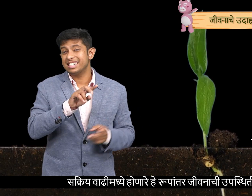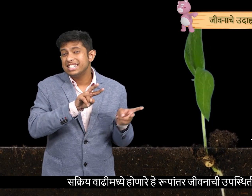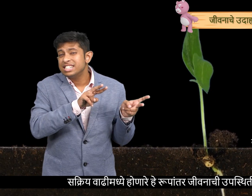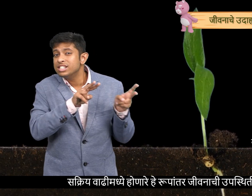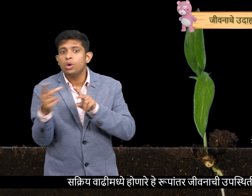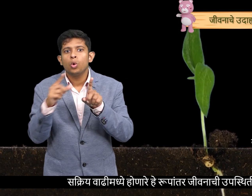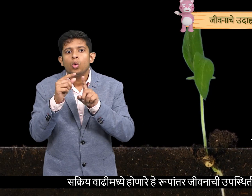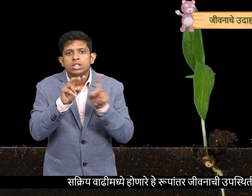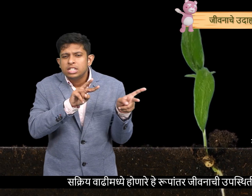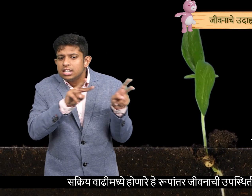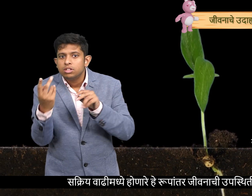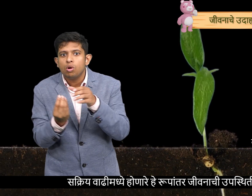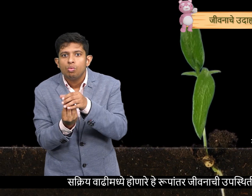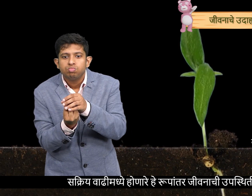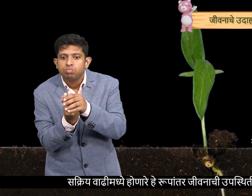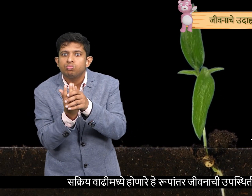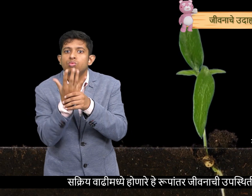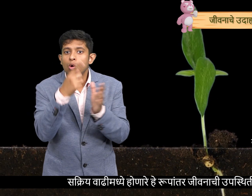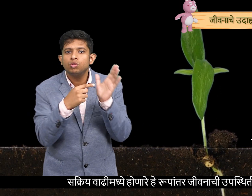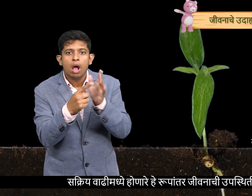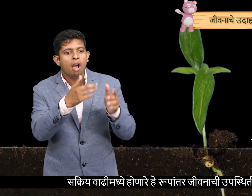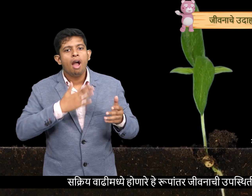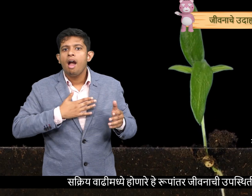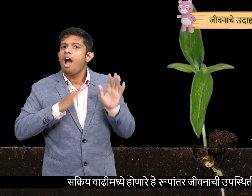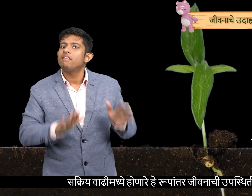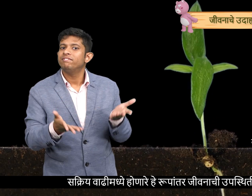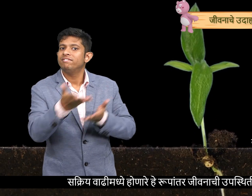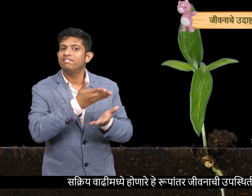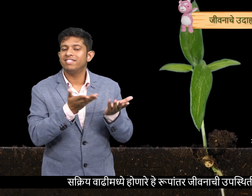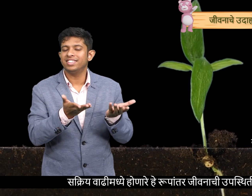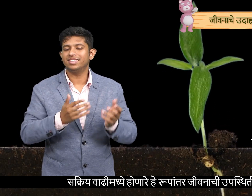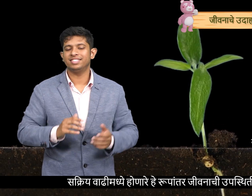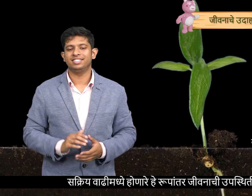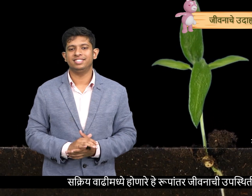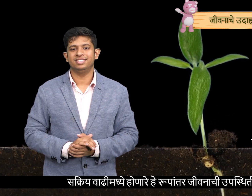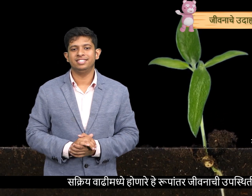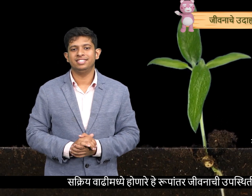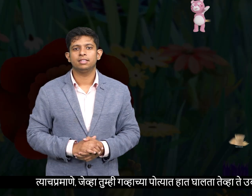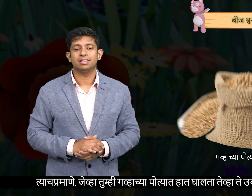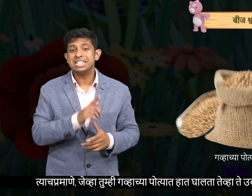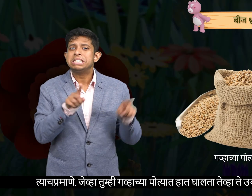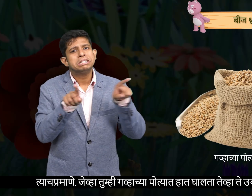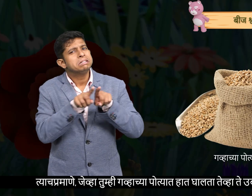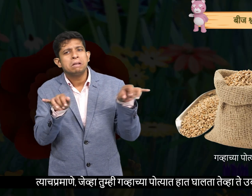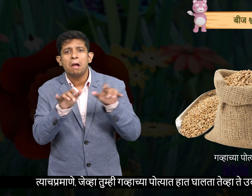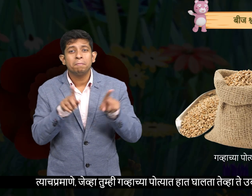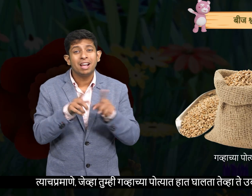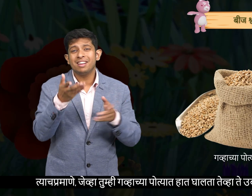सक्रिय वाढीमध्ये होणारे हे रूपांतर जीवनाची उपस्थिती दर्शवते.